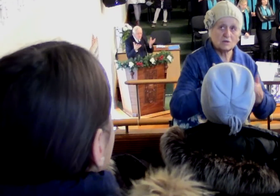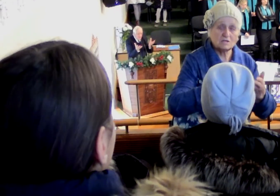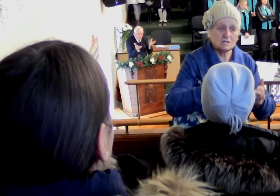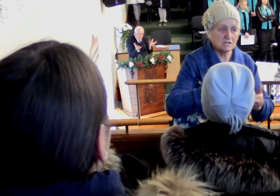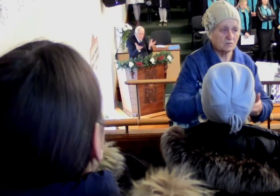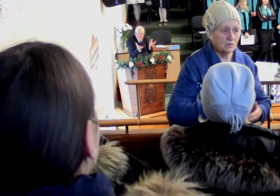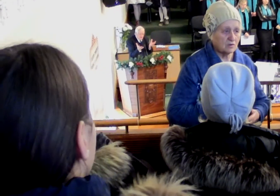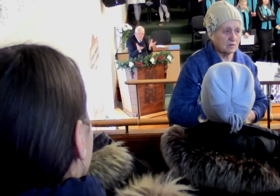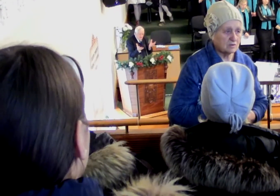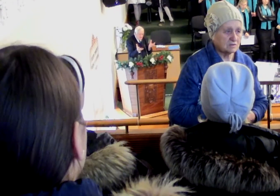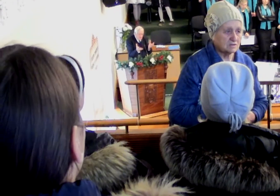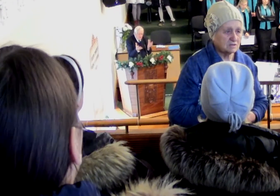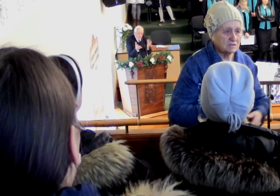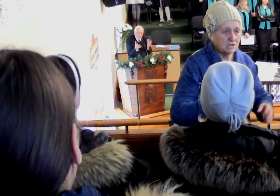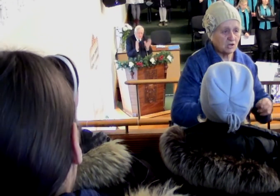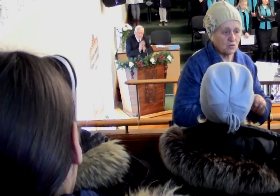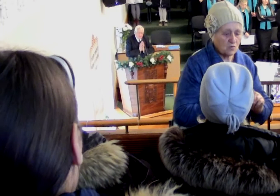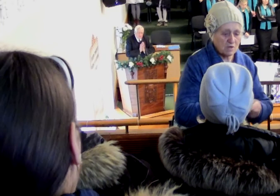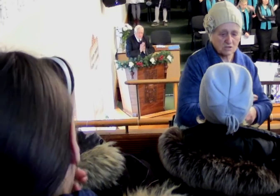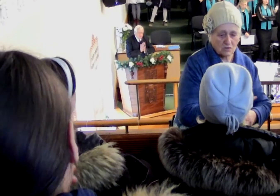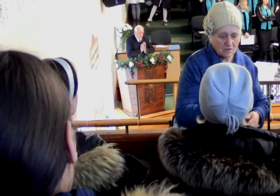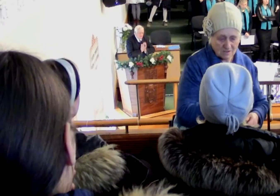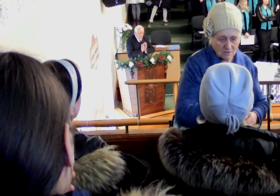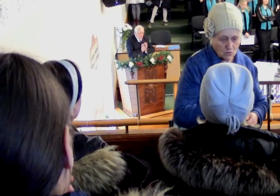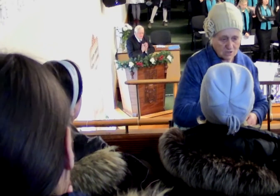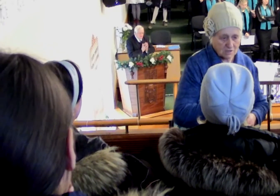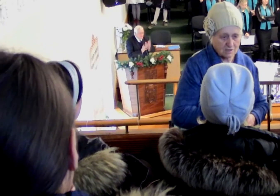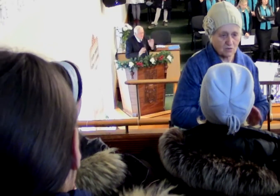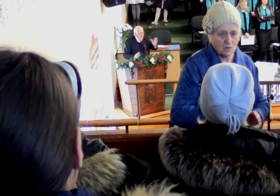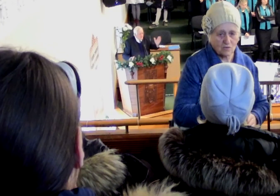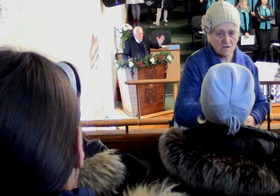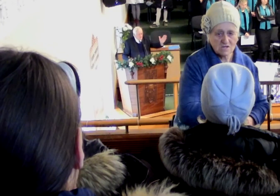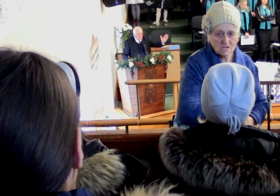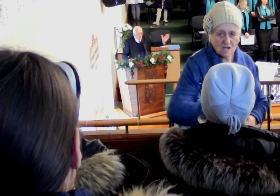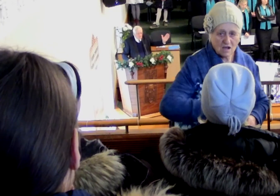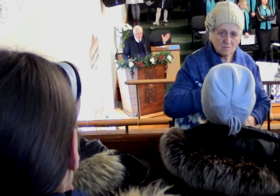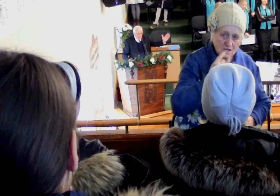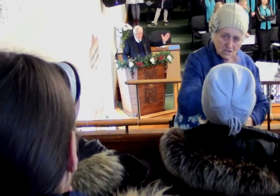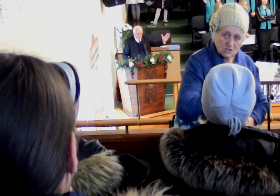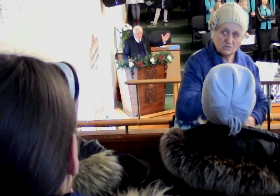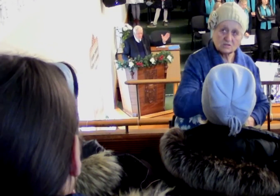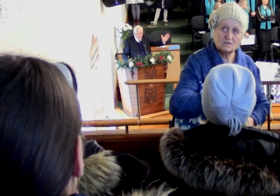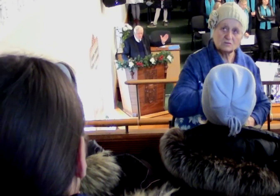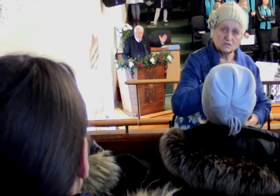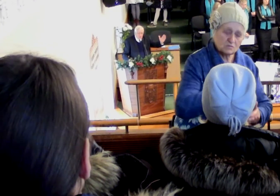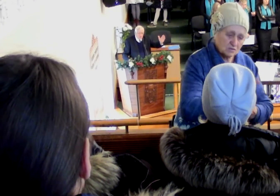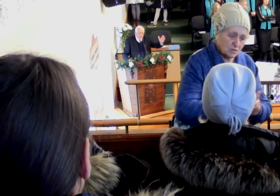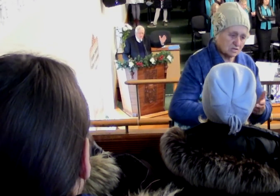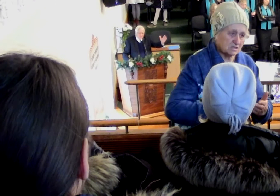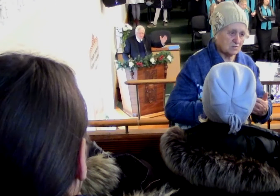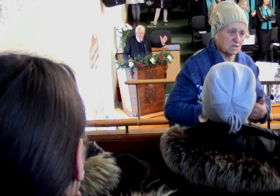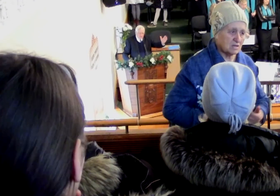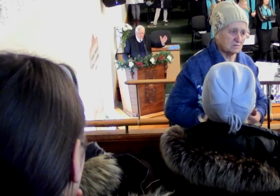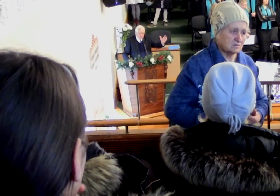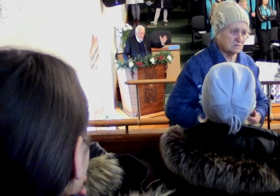могу вместо вас получить. Я могу получить себе. Я не могу молиться вместо вас. Я могу только